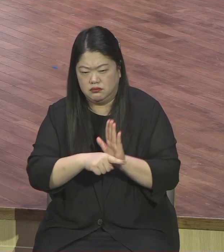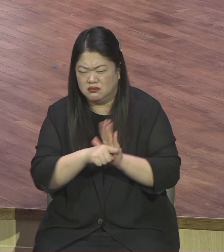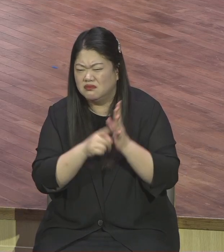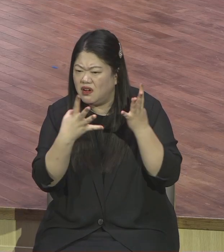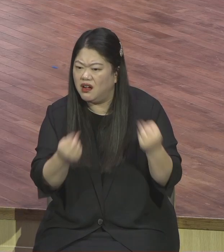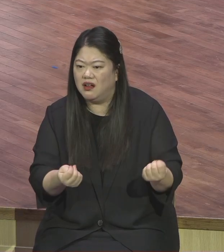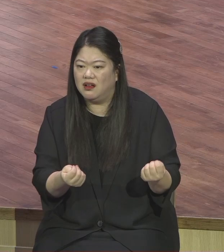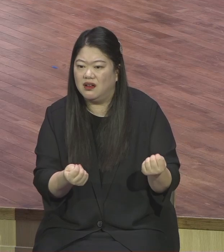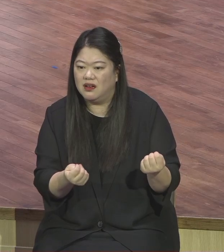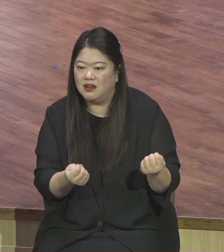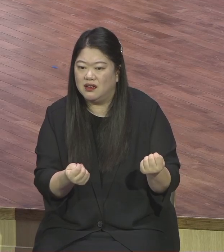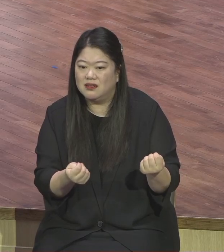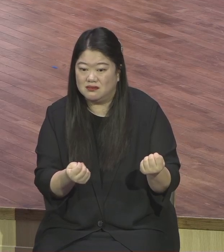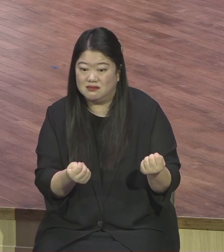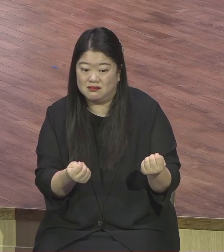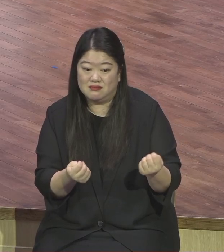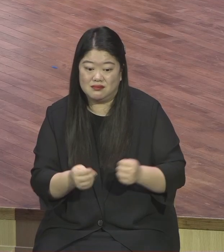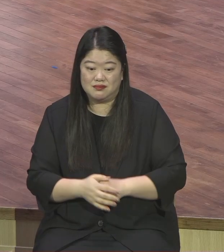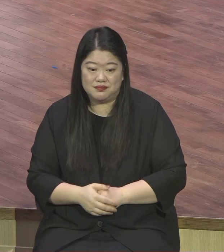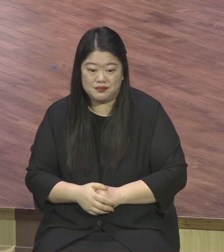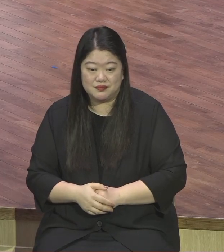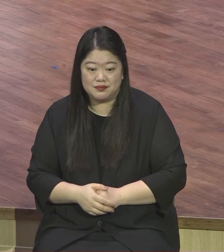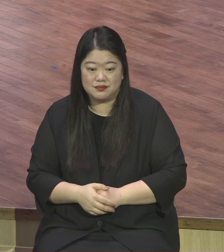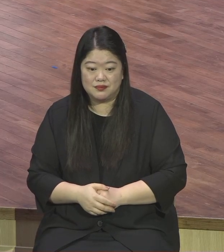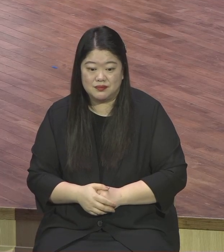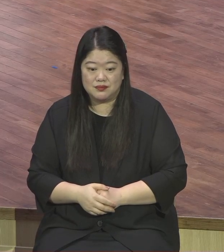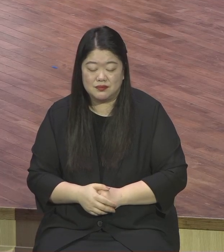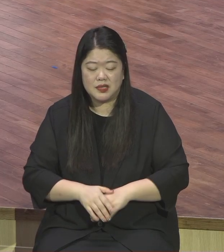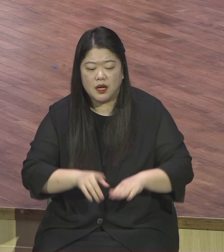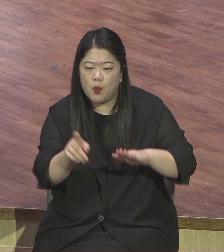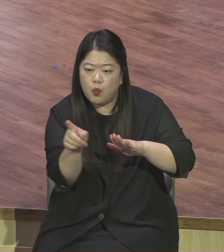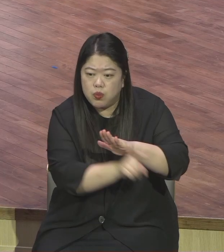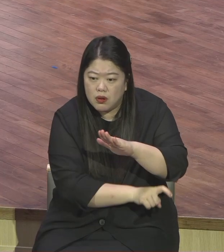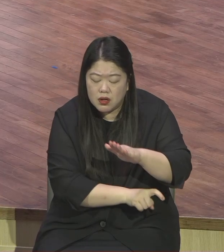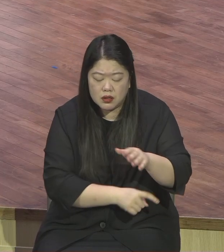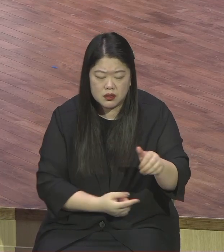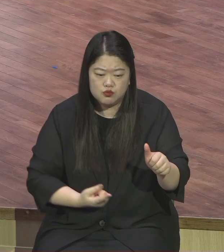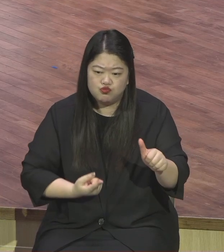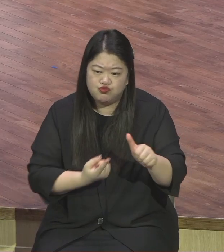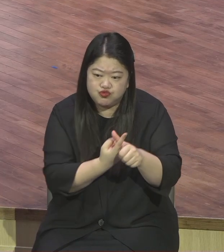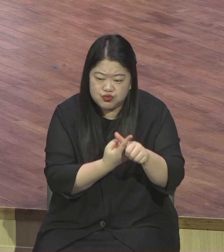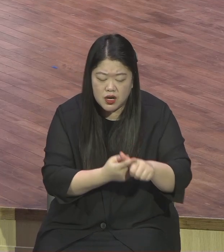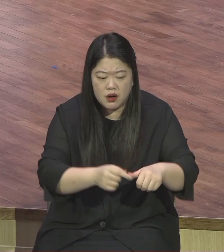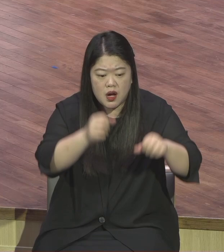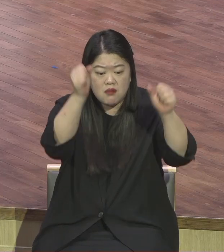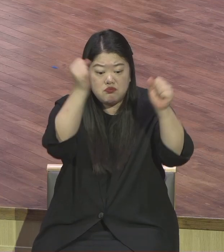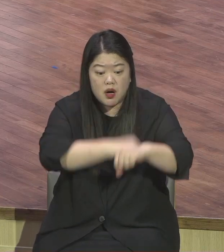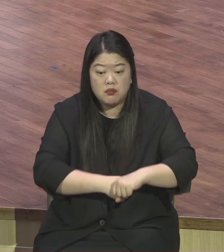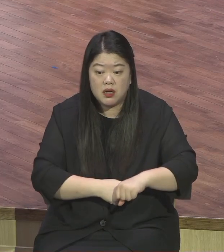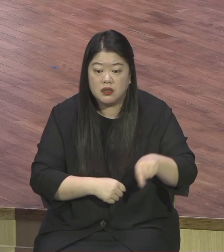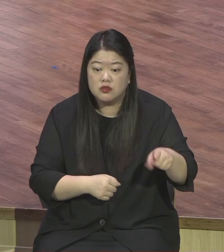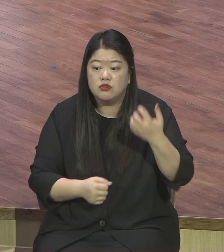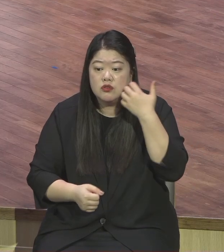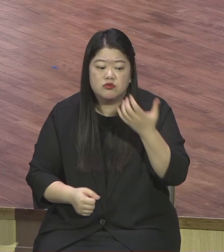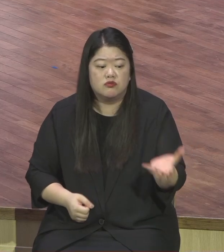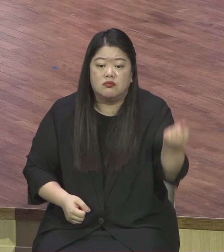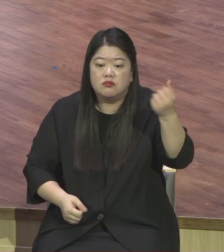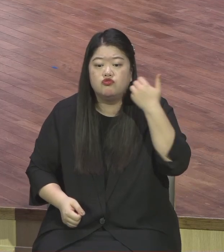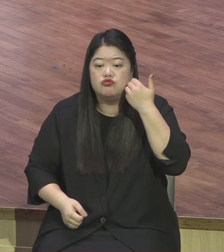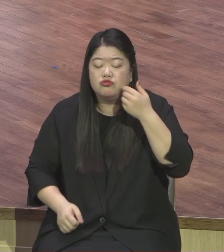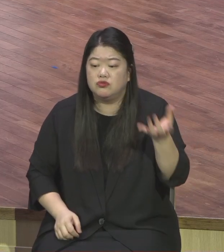우리는 도둑질하고 죽이고 멸망시키고 우리를 망가뜨려온 이 사단의 이